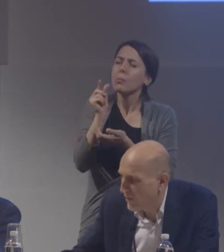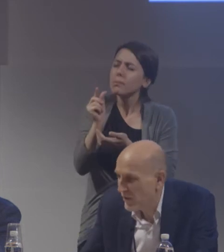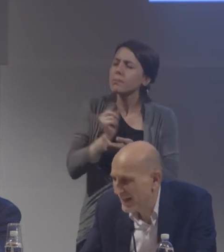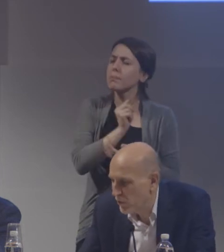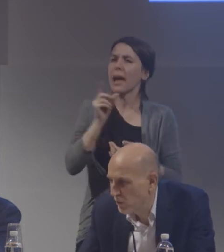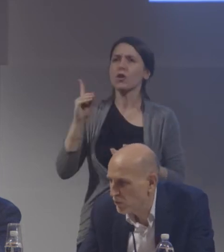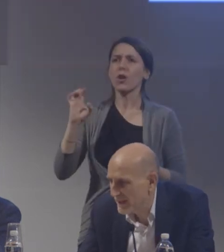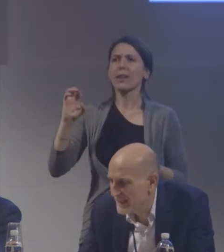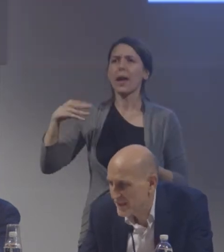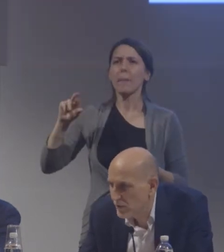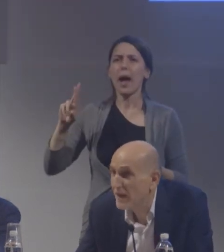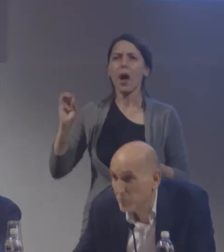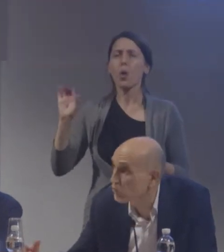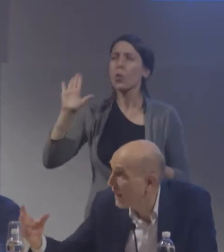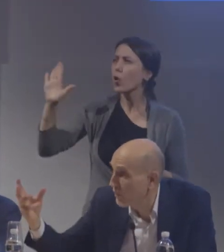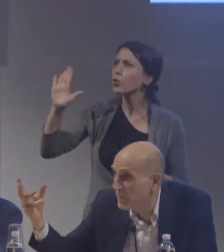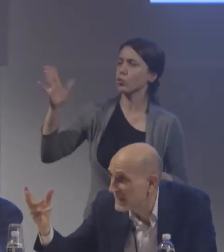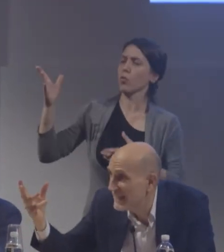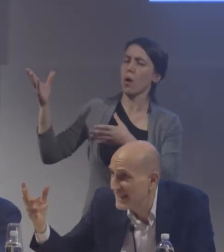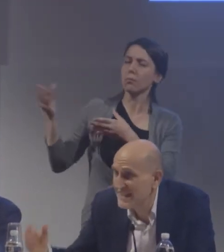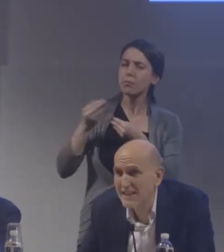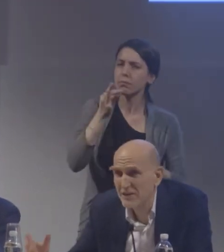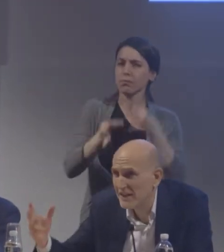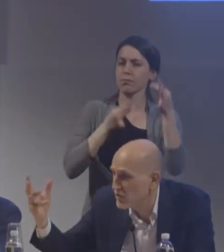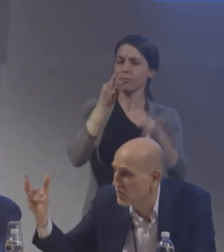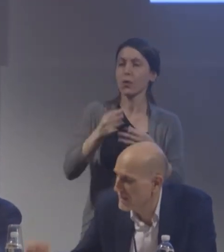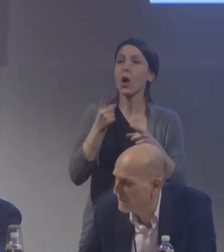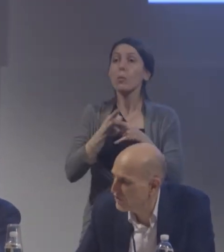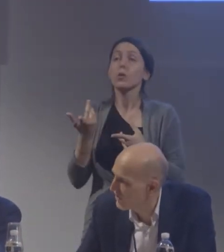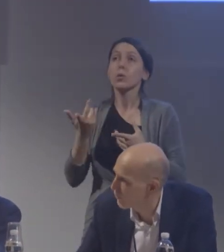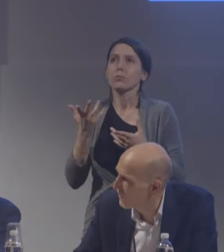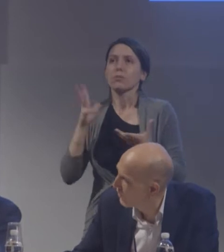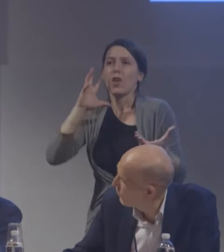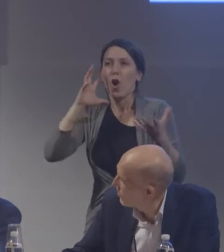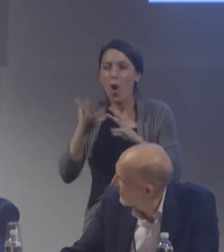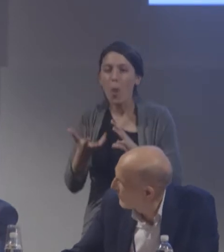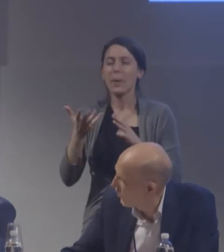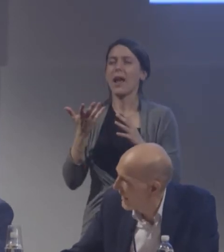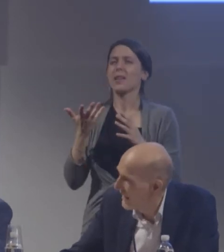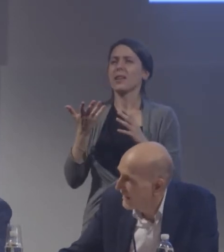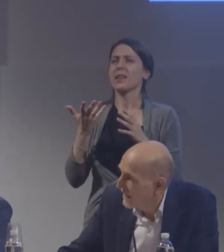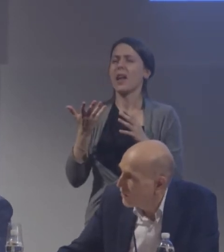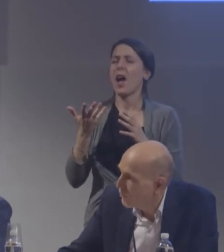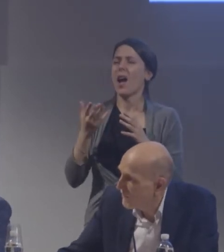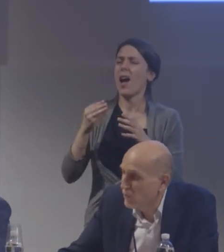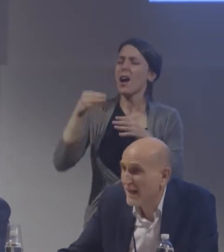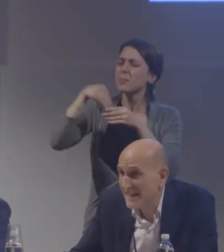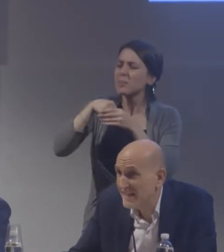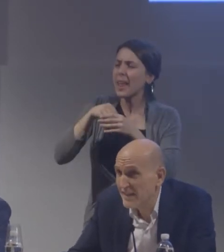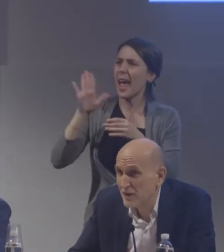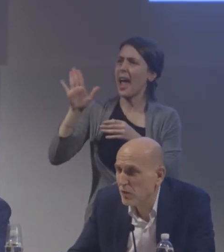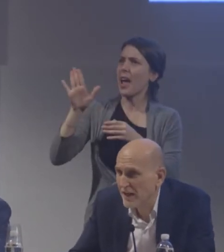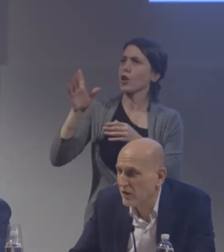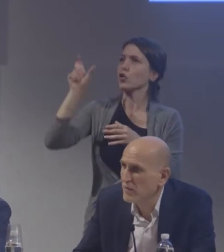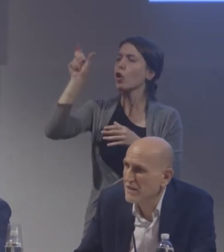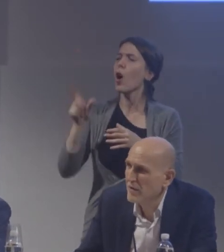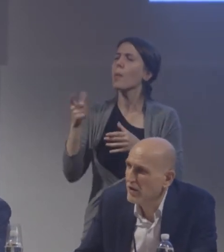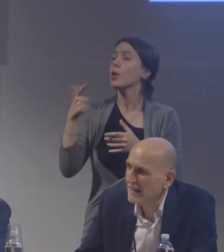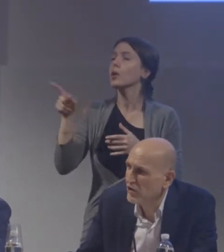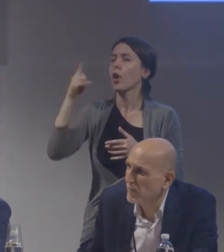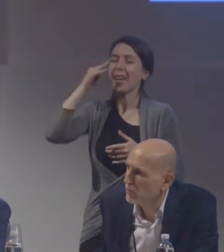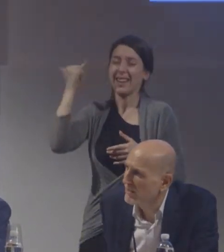Tullio De Mauro. È anche un modo per restituire appunto la complessità, le stratificazioni, le sfaccettature di cui diceva Nicola, di una figura intellettuale, ecco,